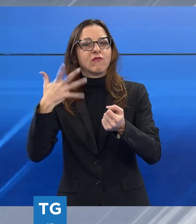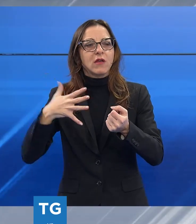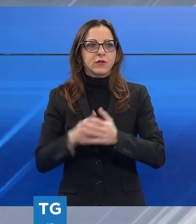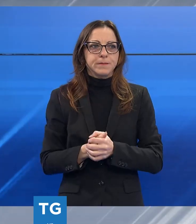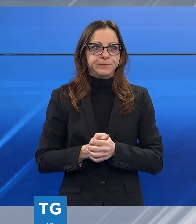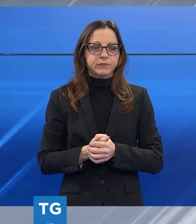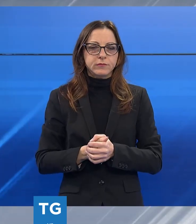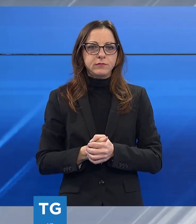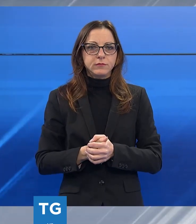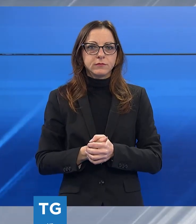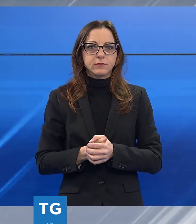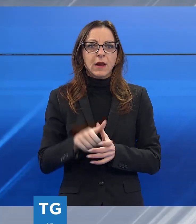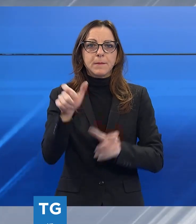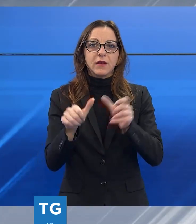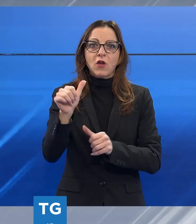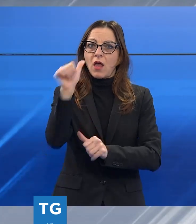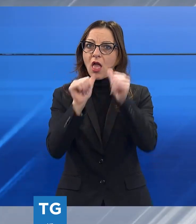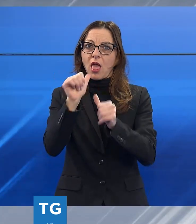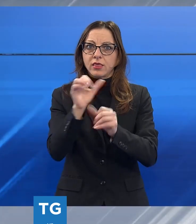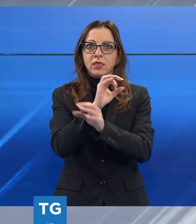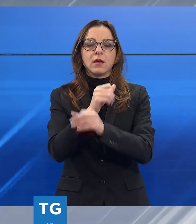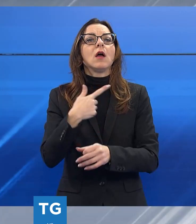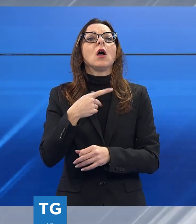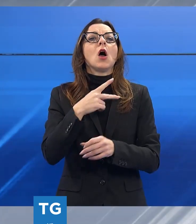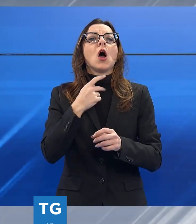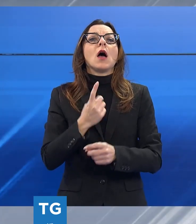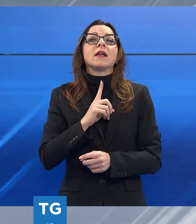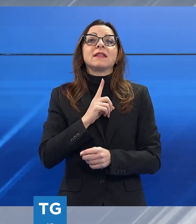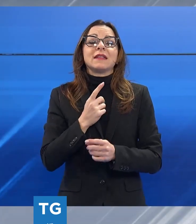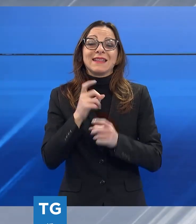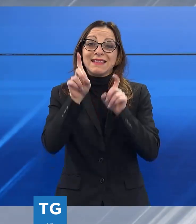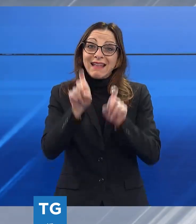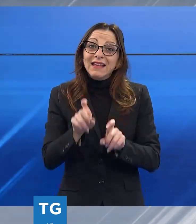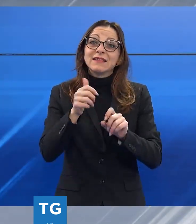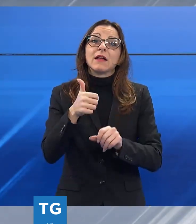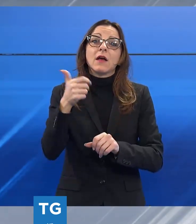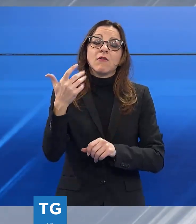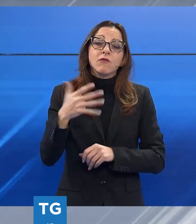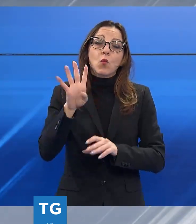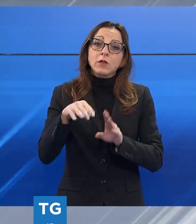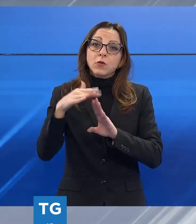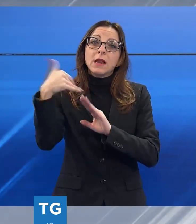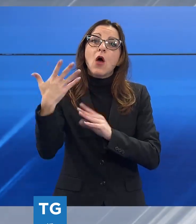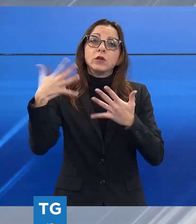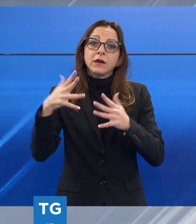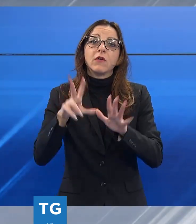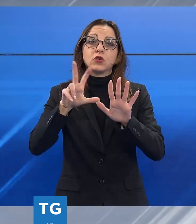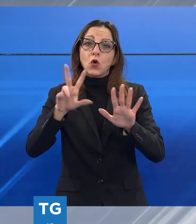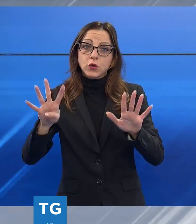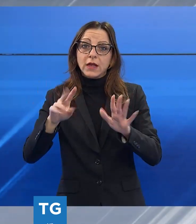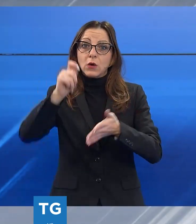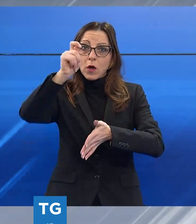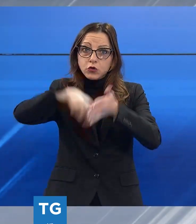in stato di ebbrezza sono stati effettuati 4.081 controlli con 84 sanzioni all'etilometro.